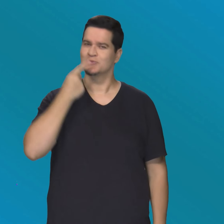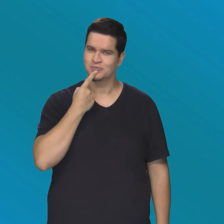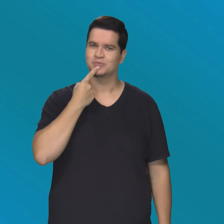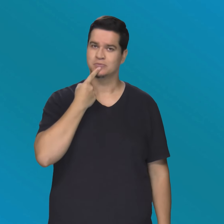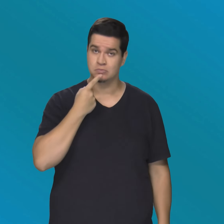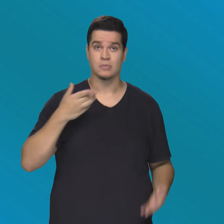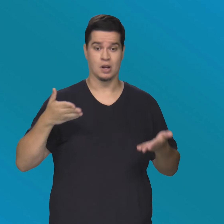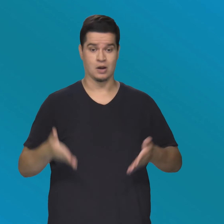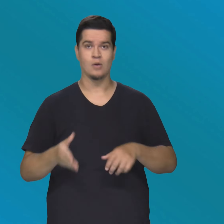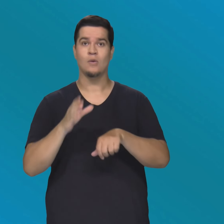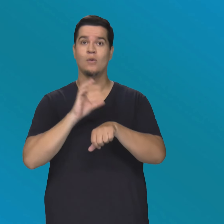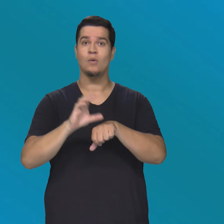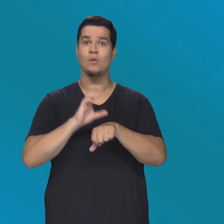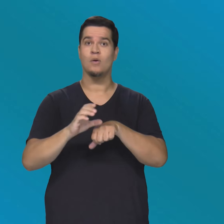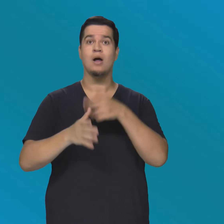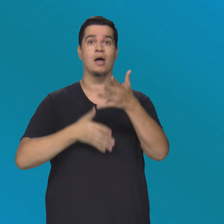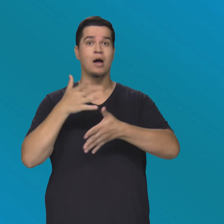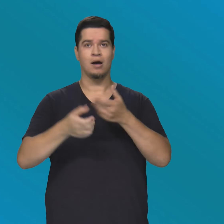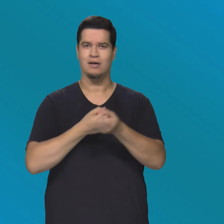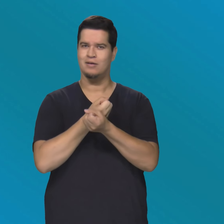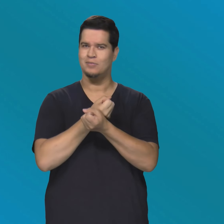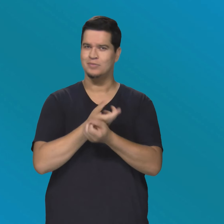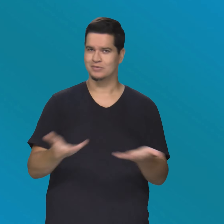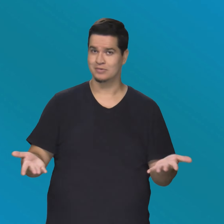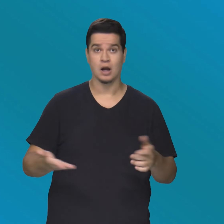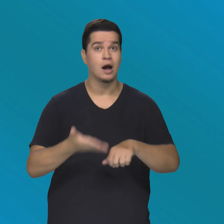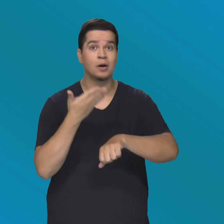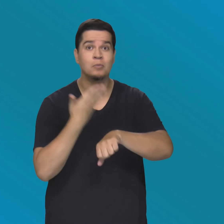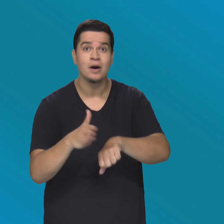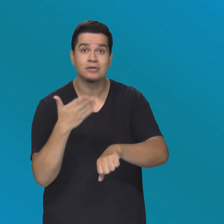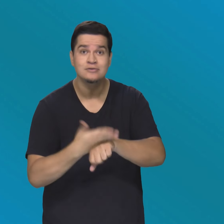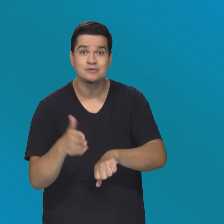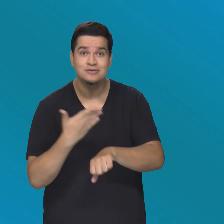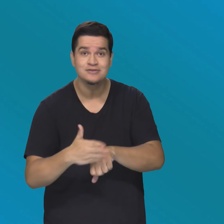libras aqui do libras para todos na